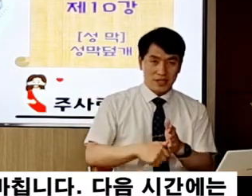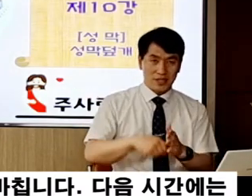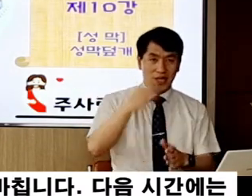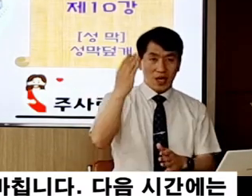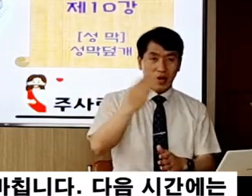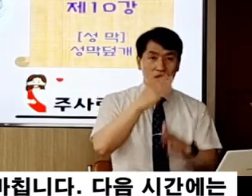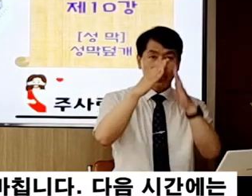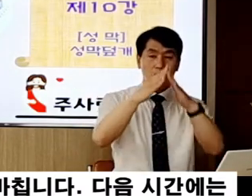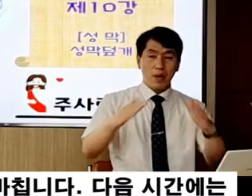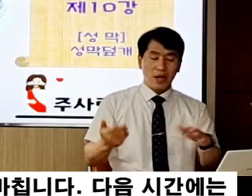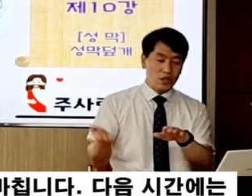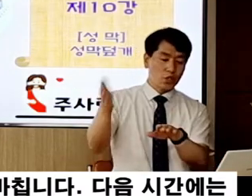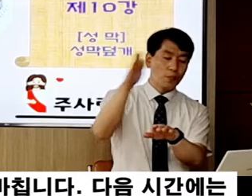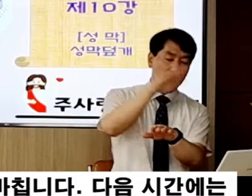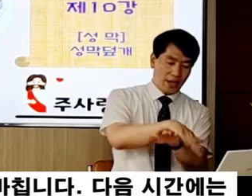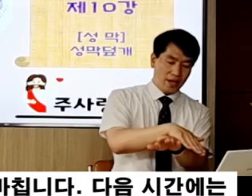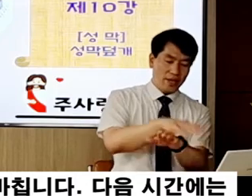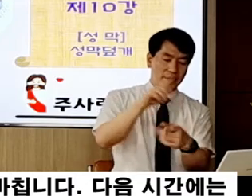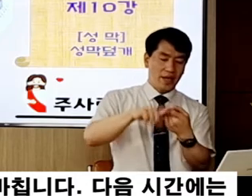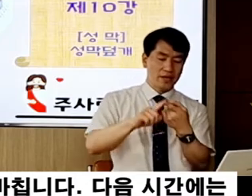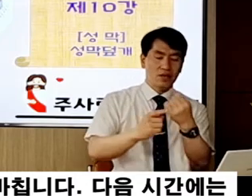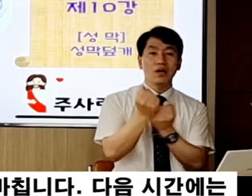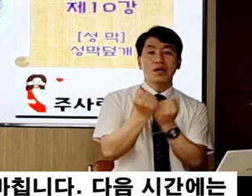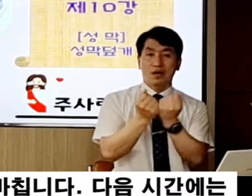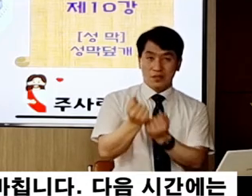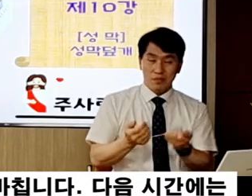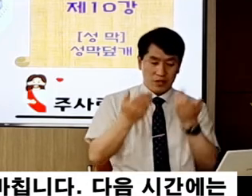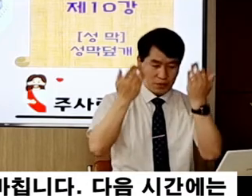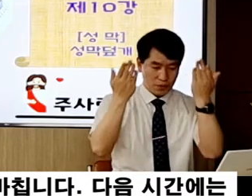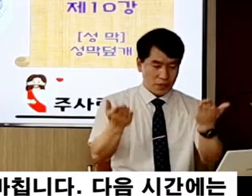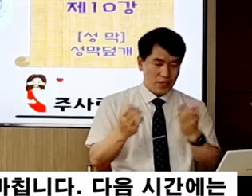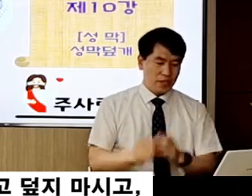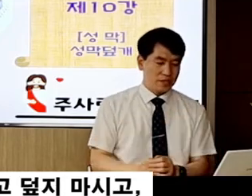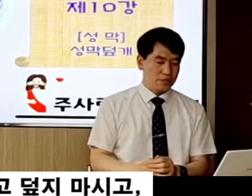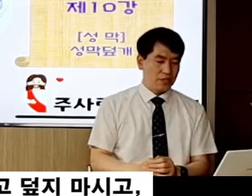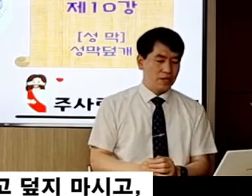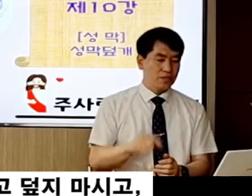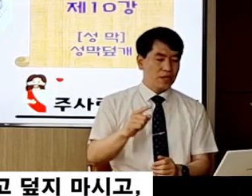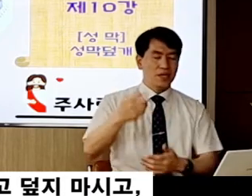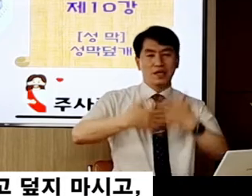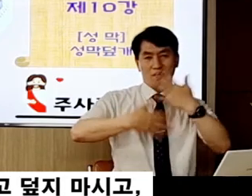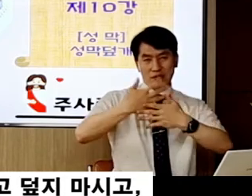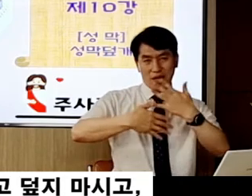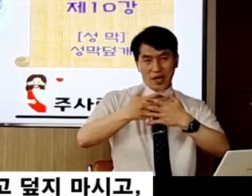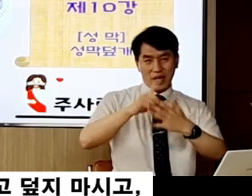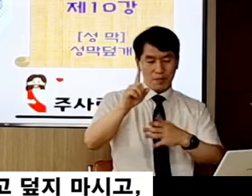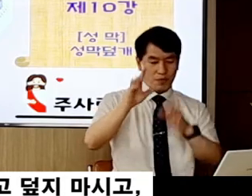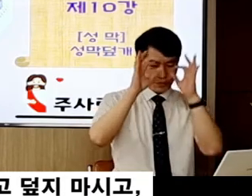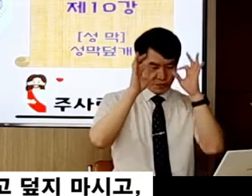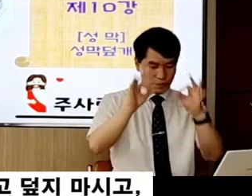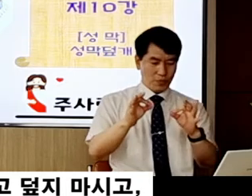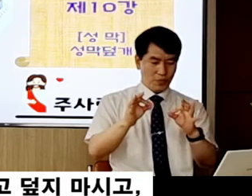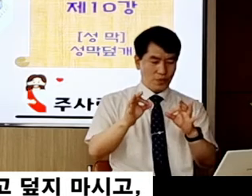시간에는 성막 덮개에 대해서 설명드리도록 하겠습니다. 이 영상 한번